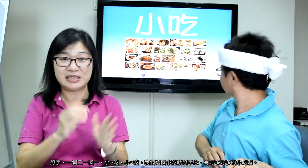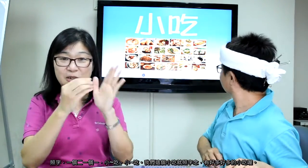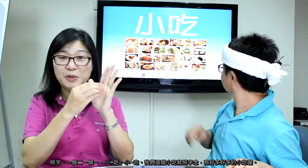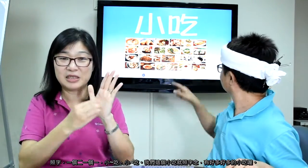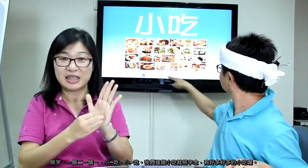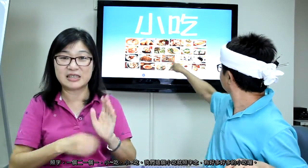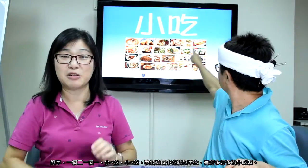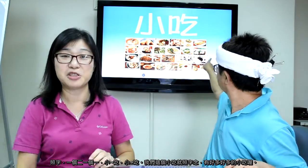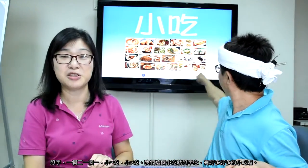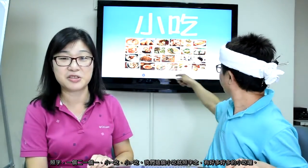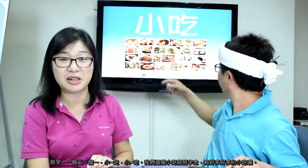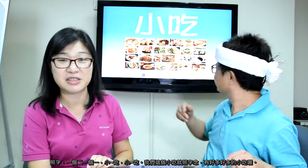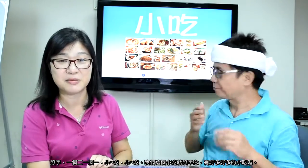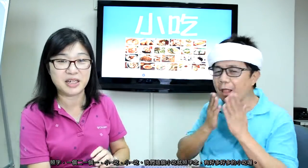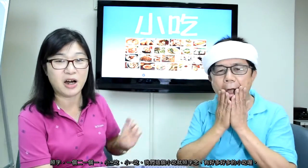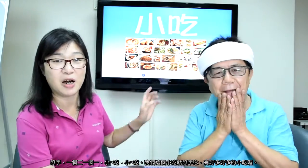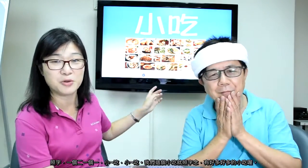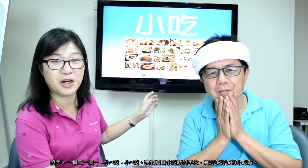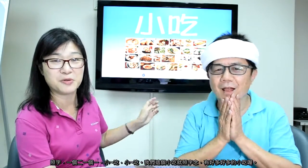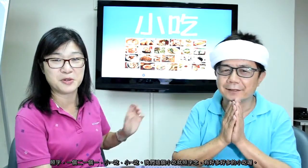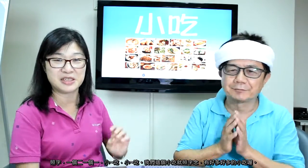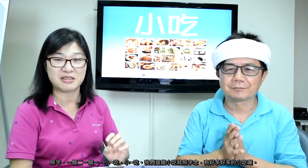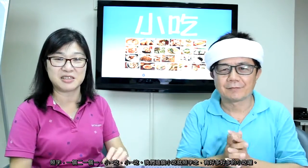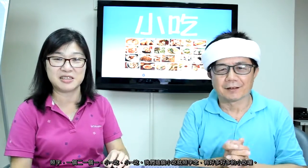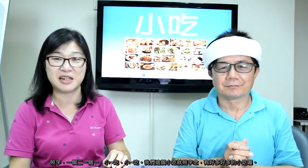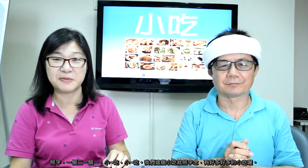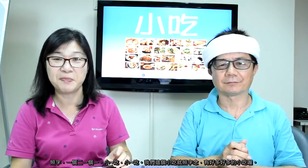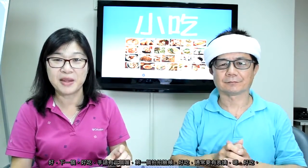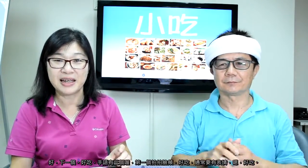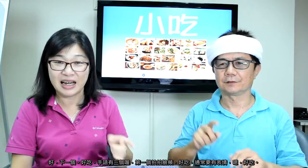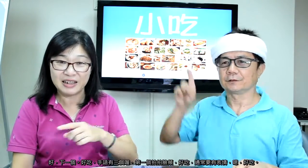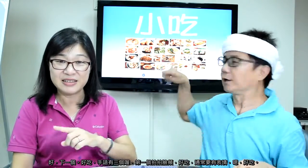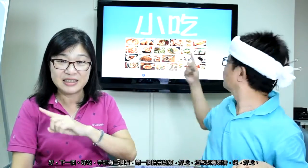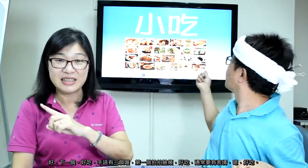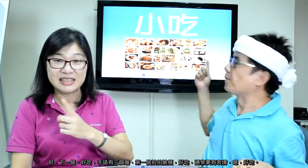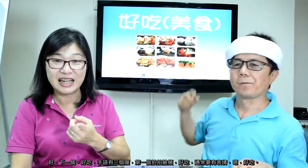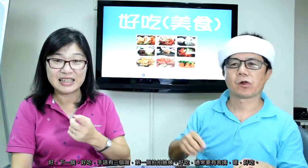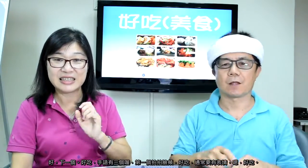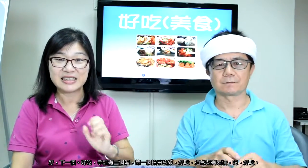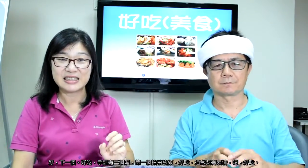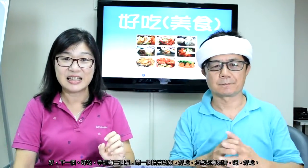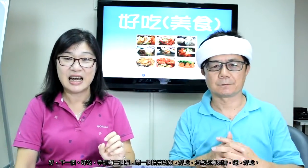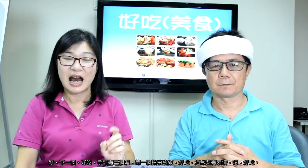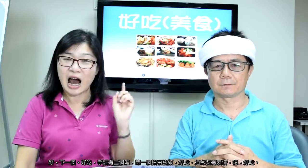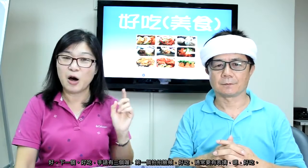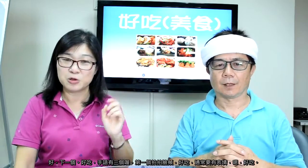对，我们这个小吃就照字面，有好多好多的小吃哦。好，下一个，好